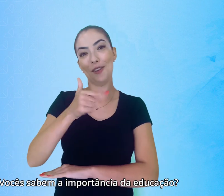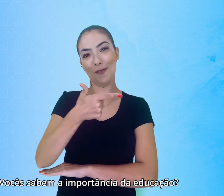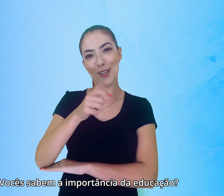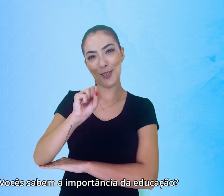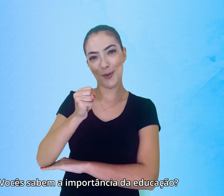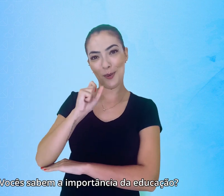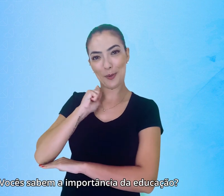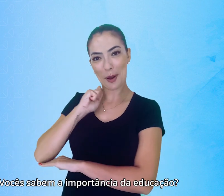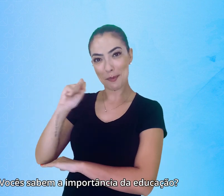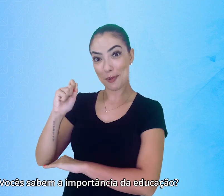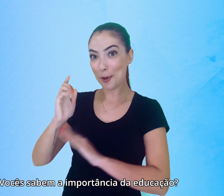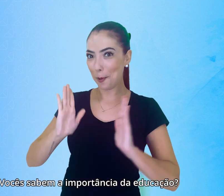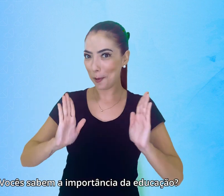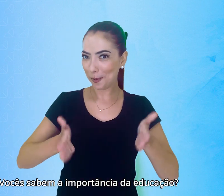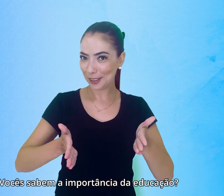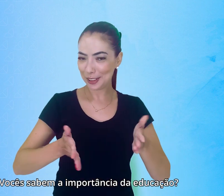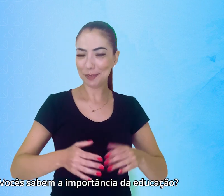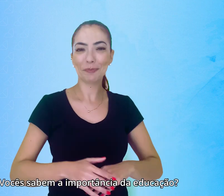Vocês sabem a importância da educação?